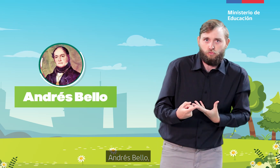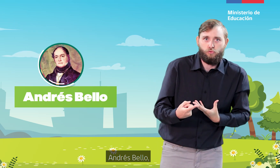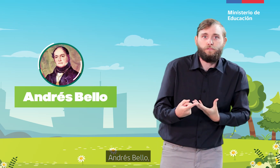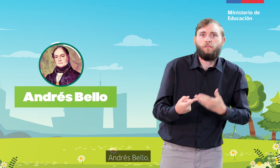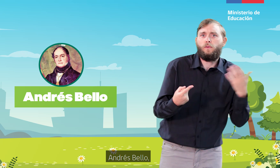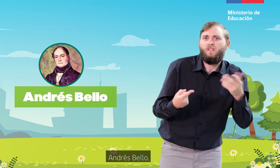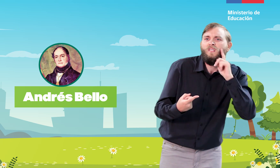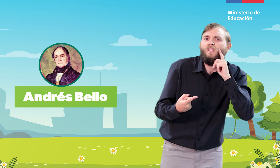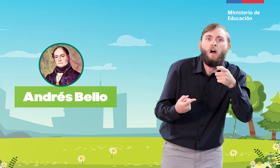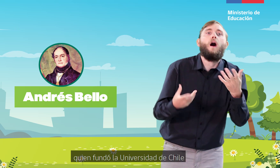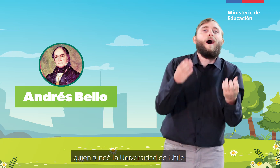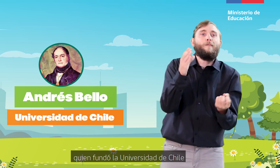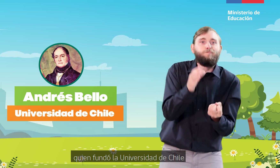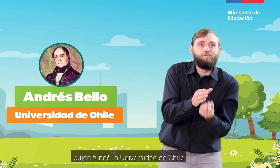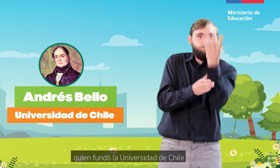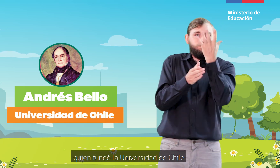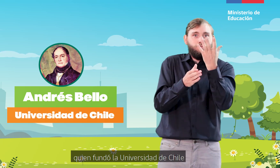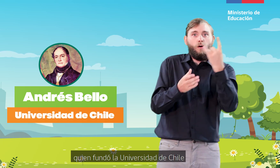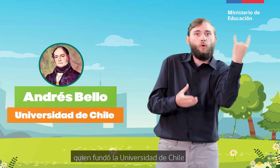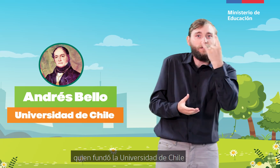Andrés Bello, quien fundó la Universidad de Chile